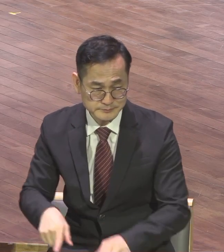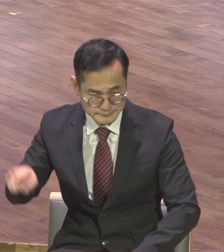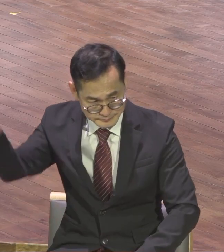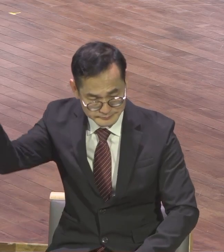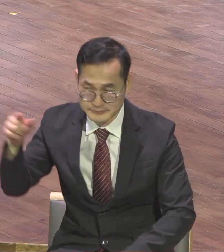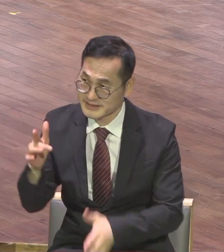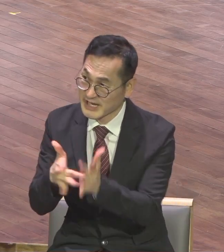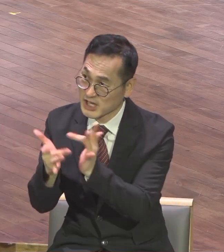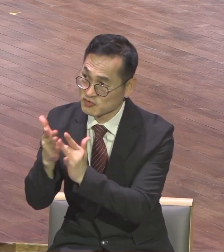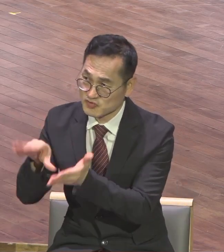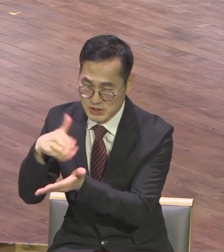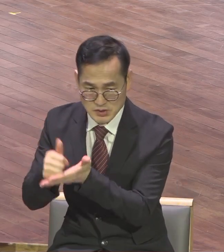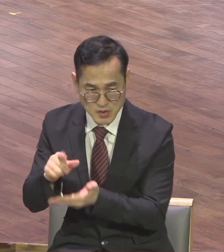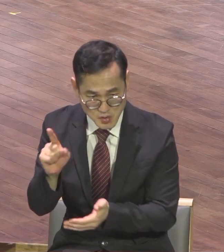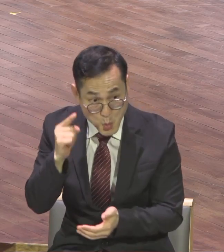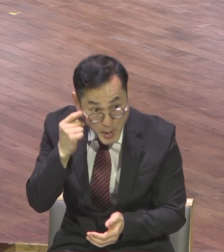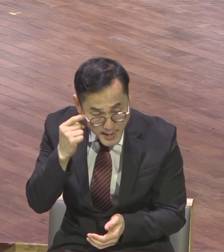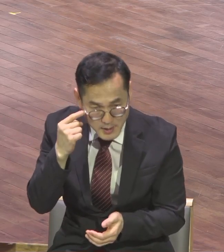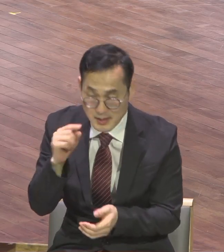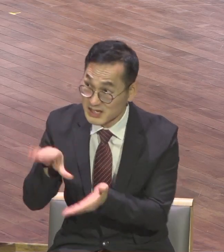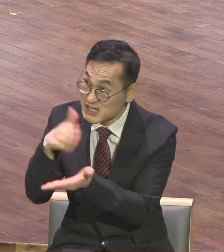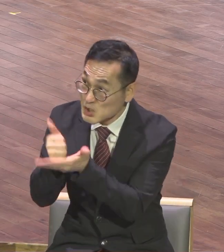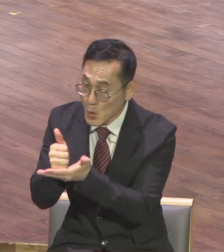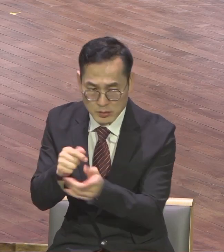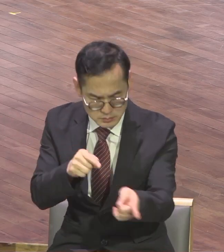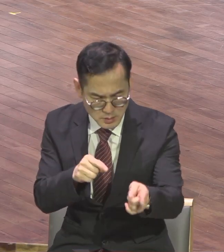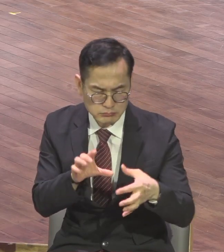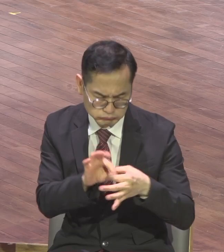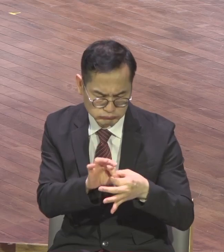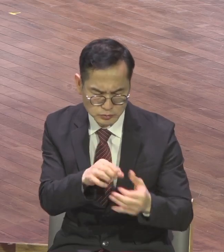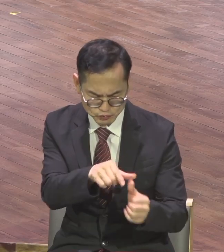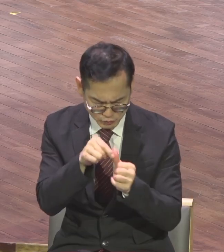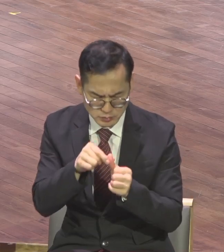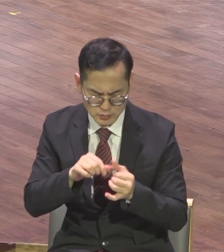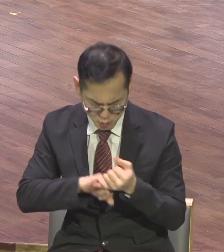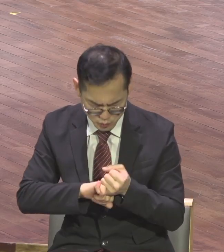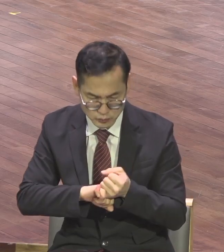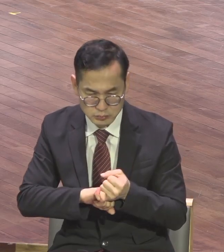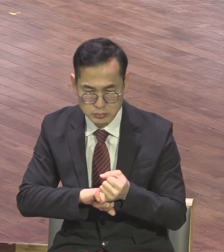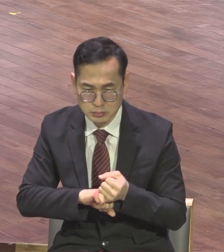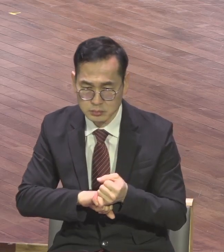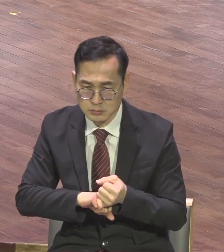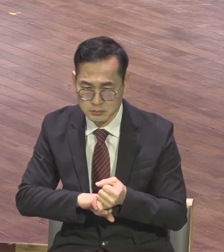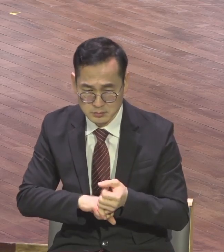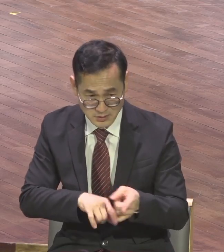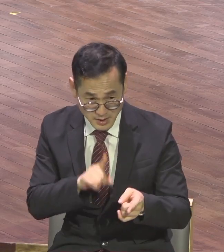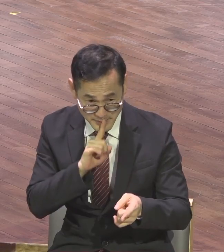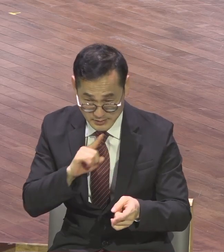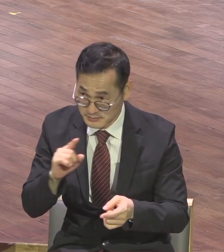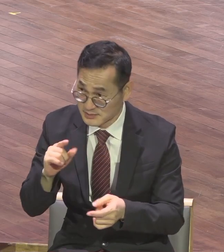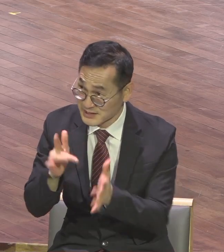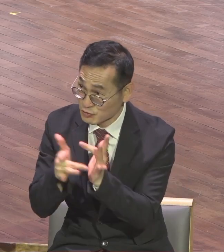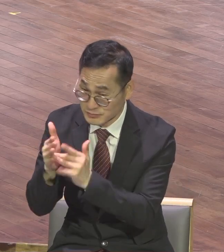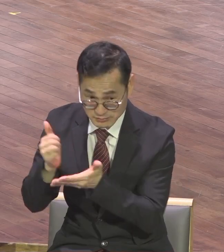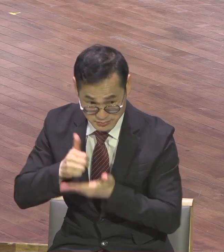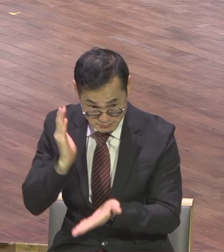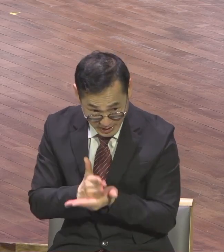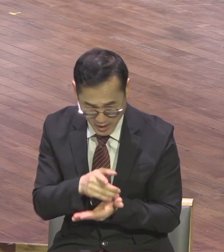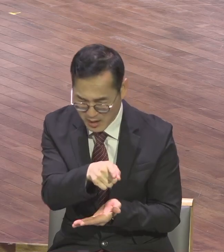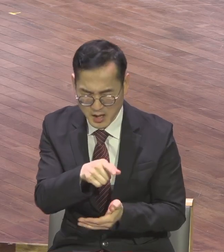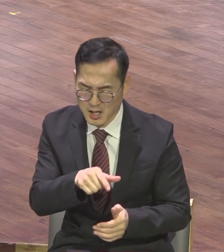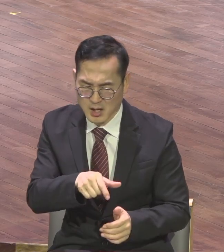살려내요. 만나는 사람마다 치유합니다. 만나는 사람마다 새롭게 만들어줘요. 이상한 그런 변화가 일어난다는 것입니다. 이번